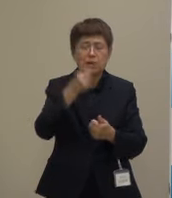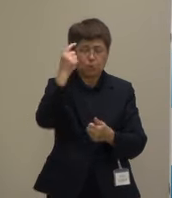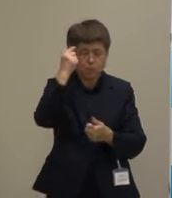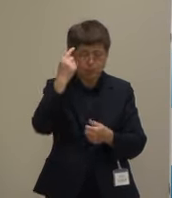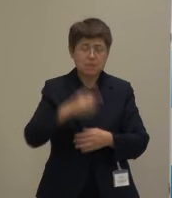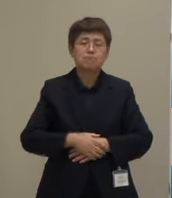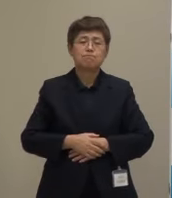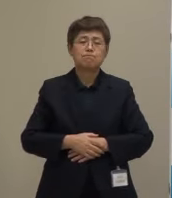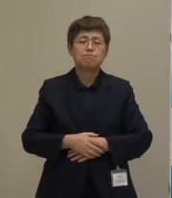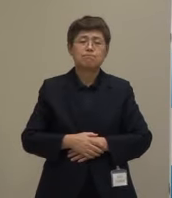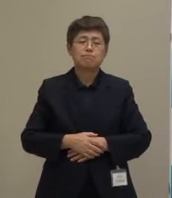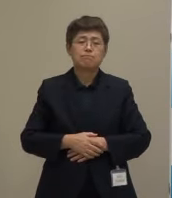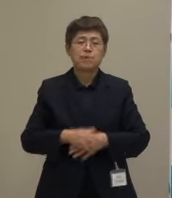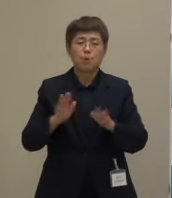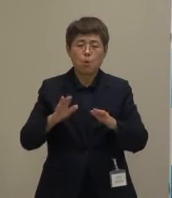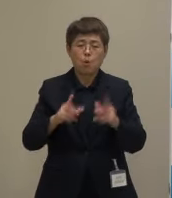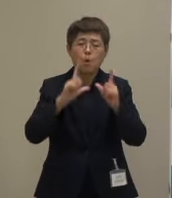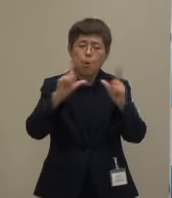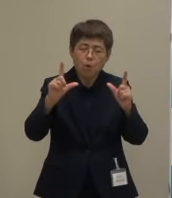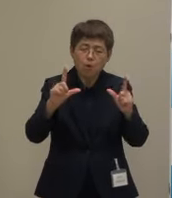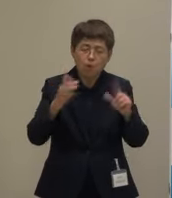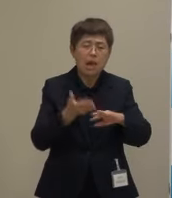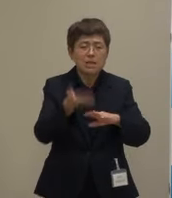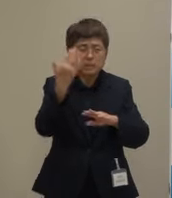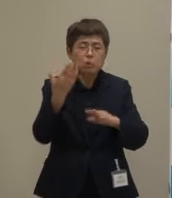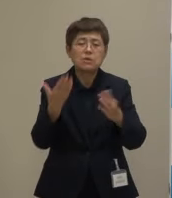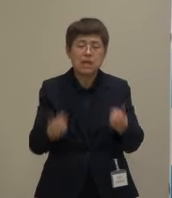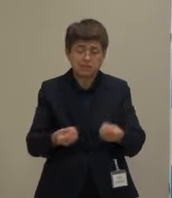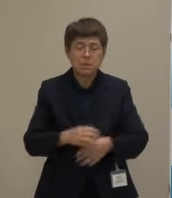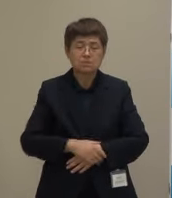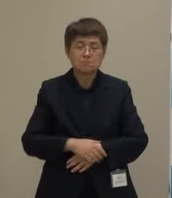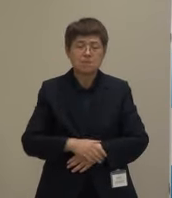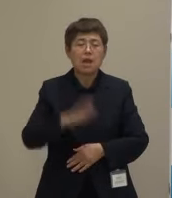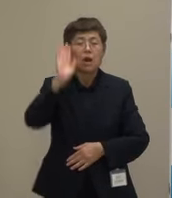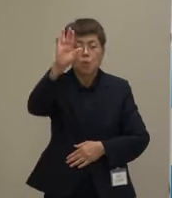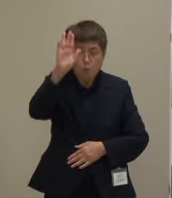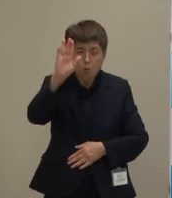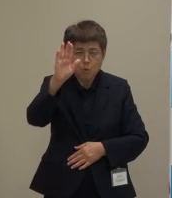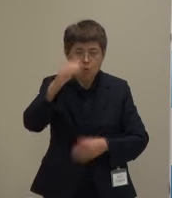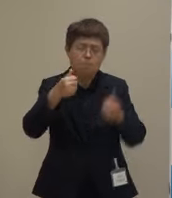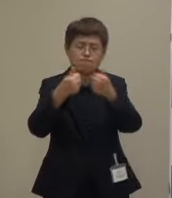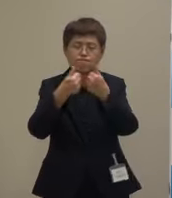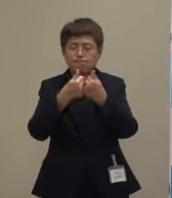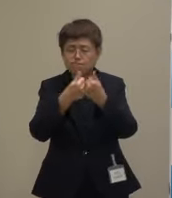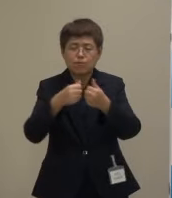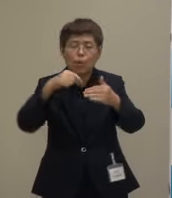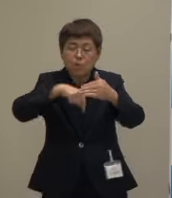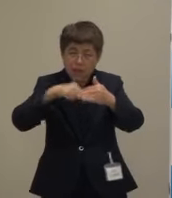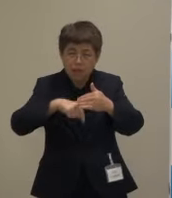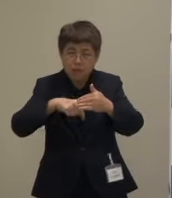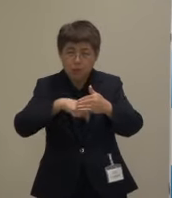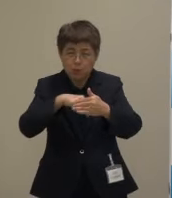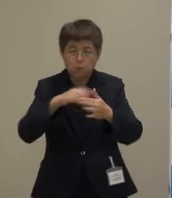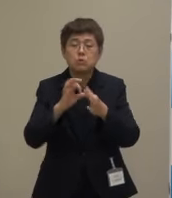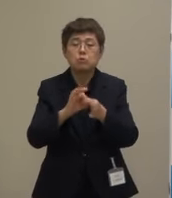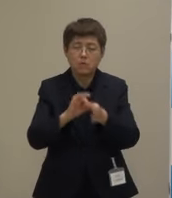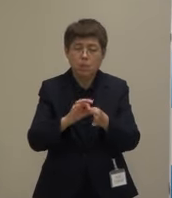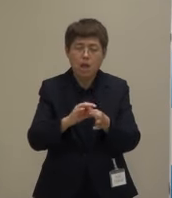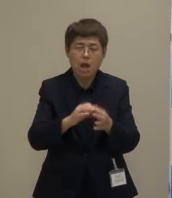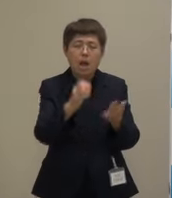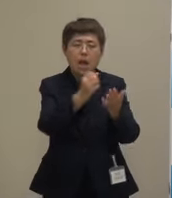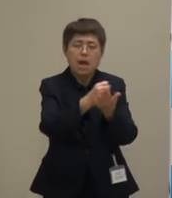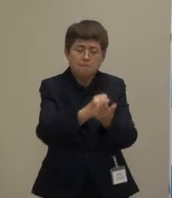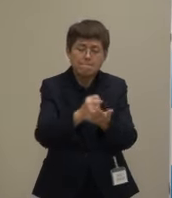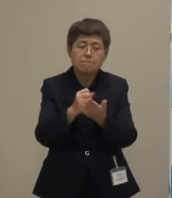ています。本日の報告は以上となりますが、今後の協議の内容につきましては、機会を捉え